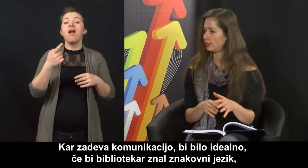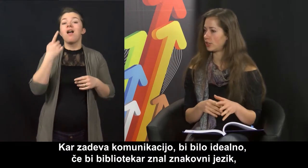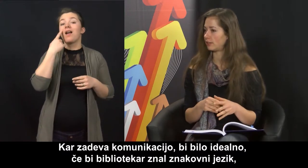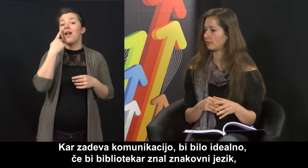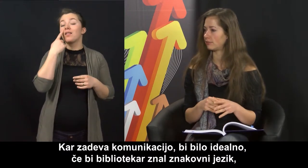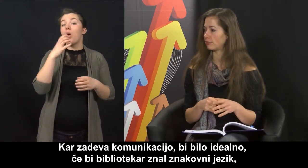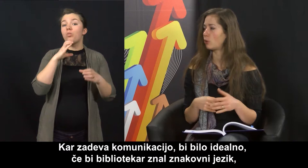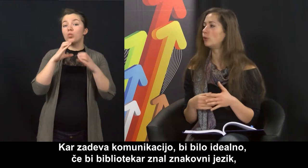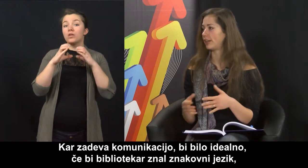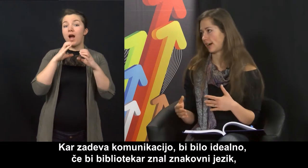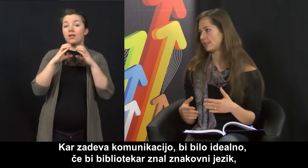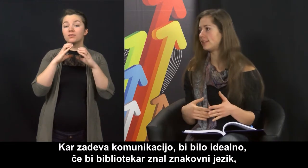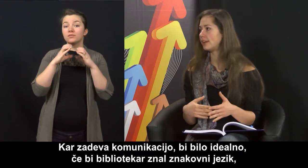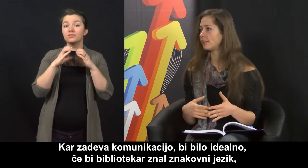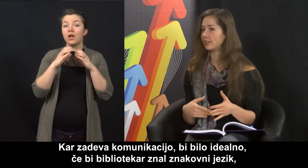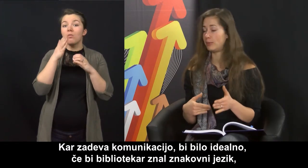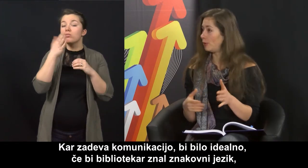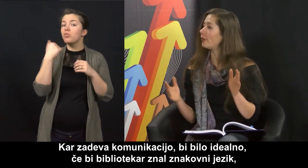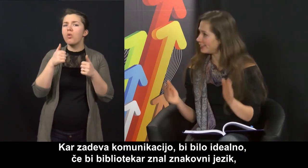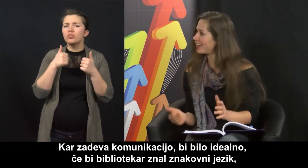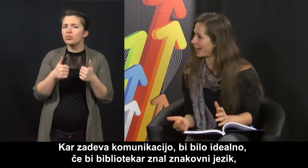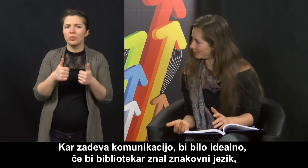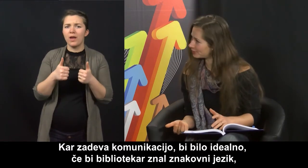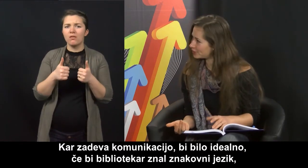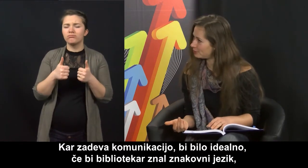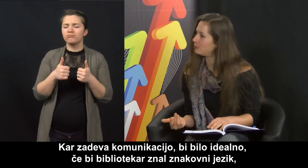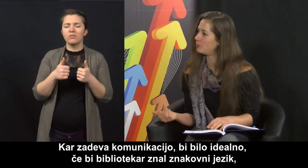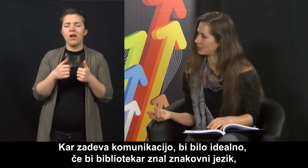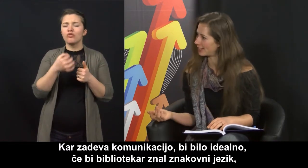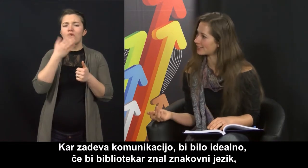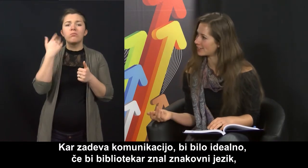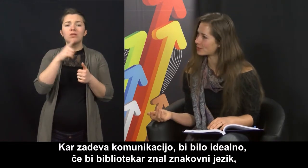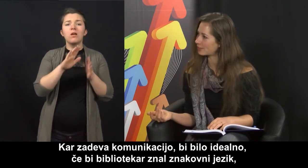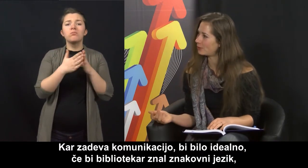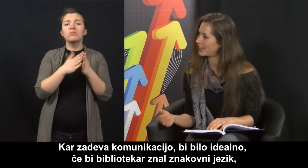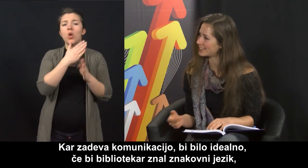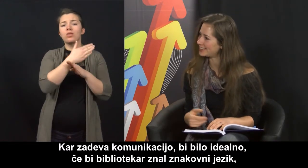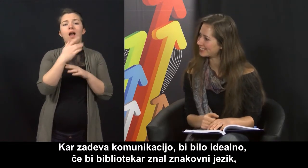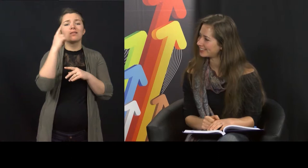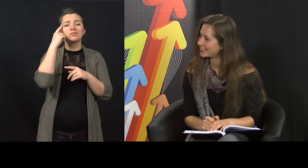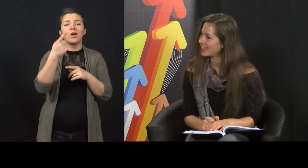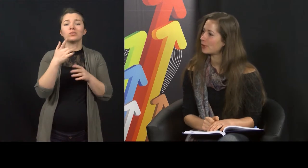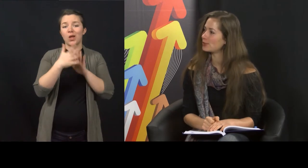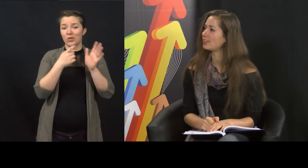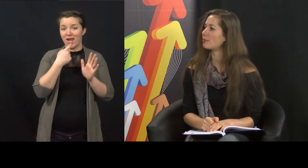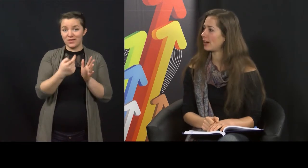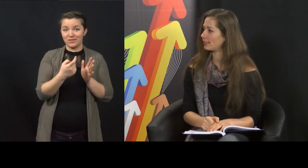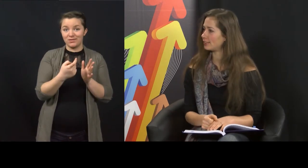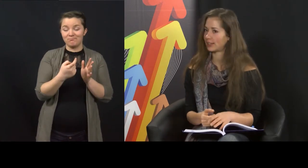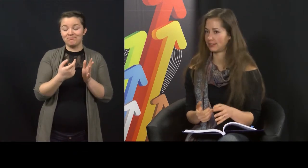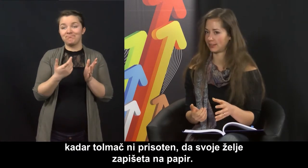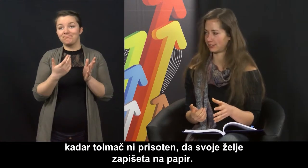Kar se tiče komunikacije, bi bilo idealno, če bi bibliotekar znal znakovni jezik,